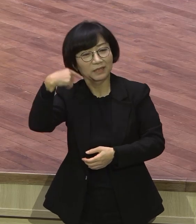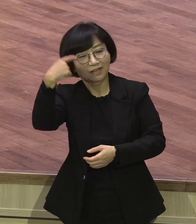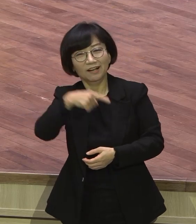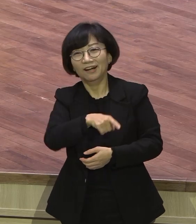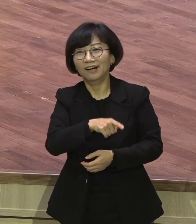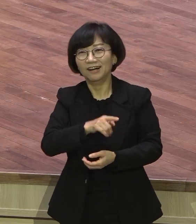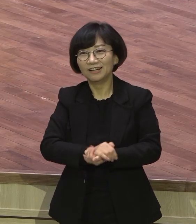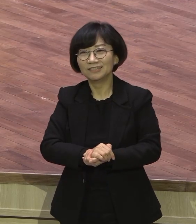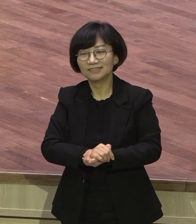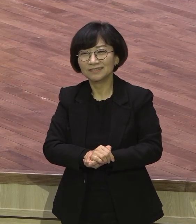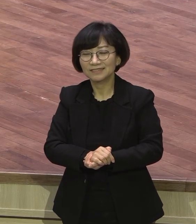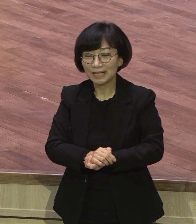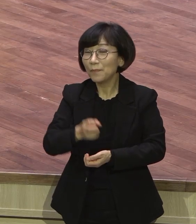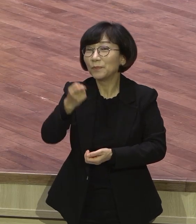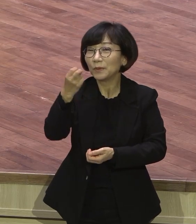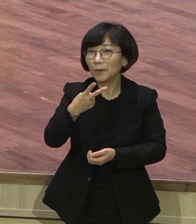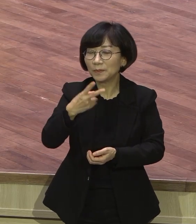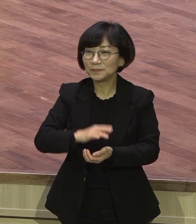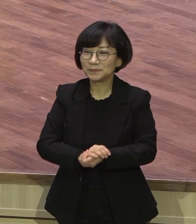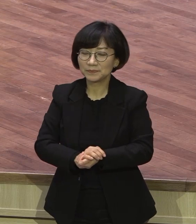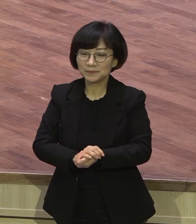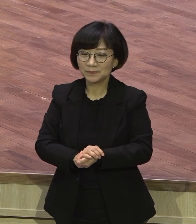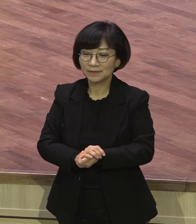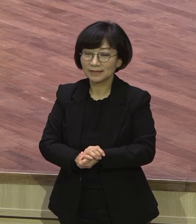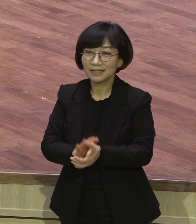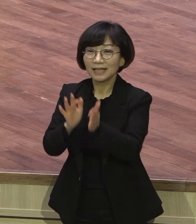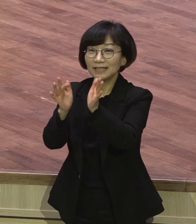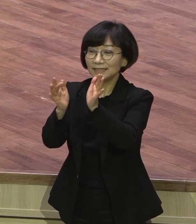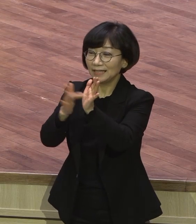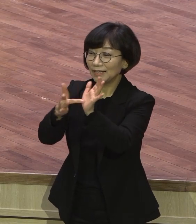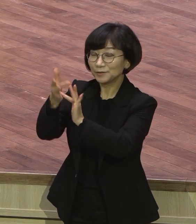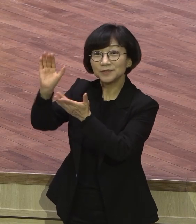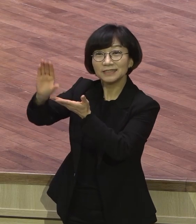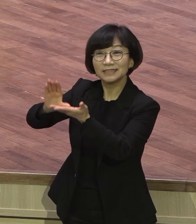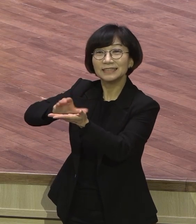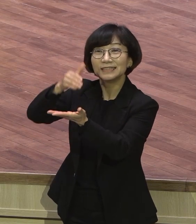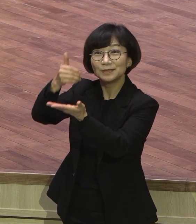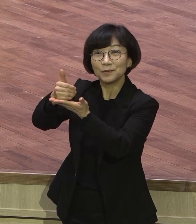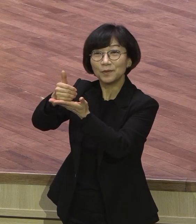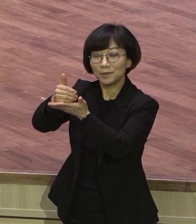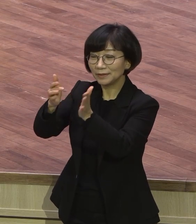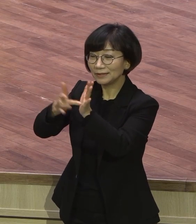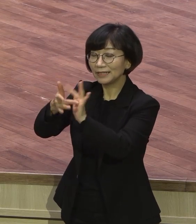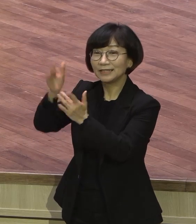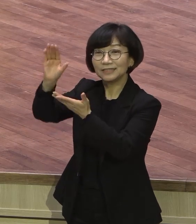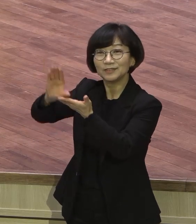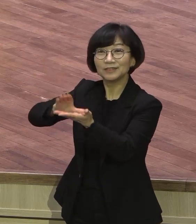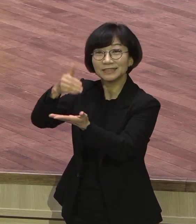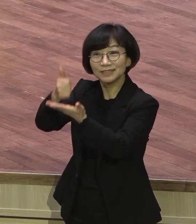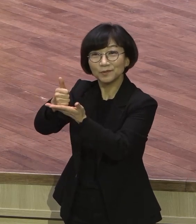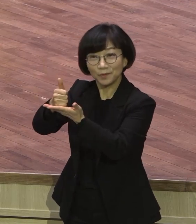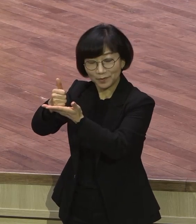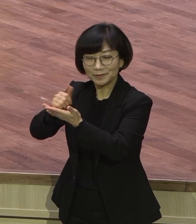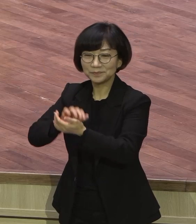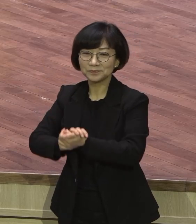예수 그리스도 예수 그리스도 이거를 말이죠. 욕을 할 때 치저스 크라이스트